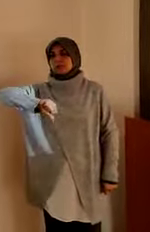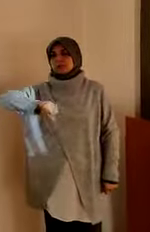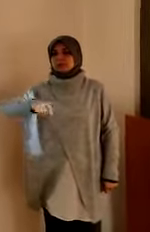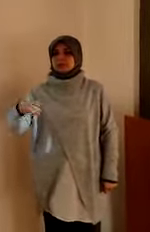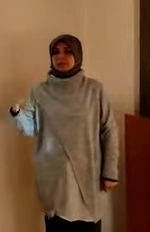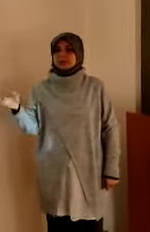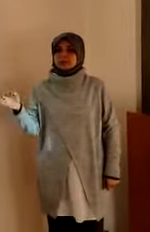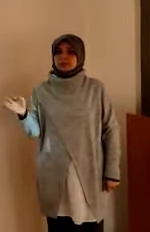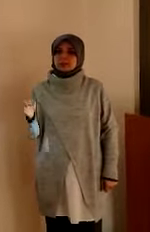kalmak,